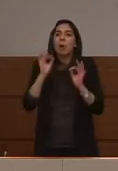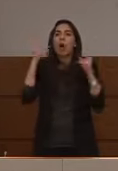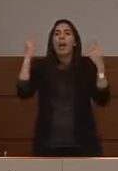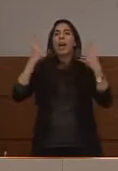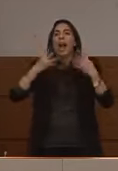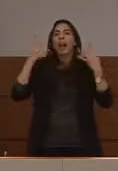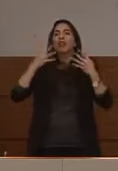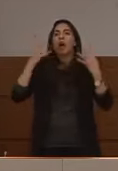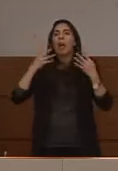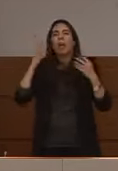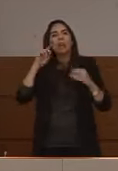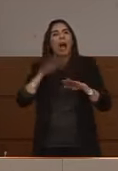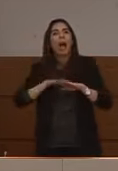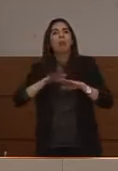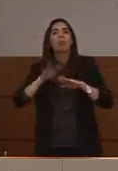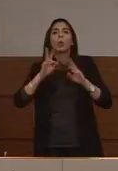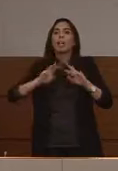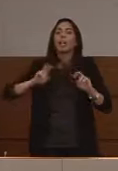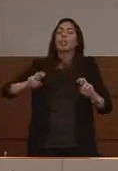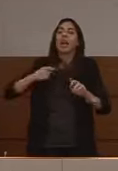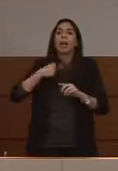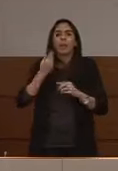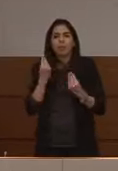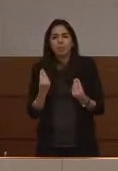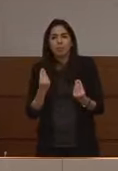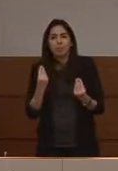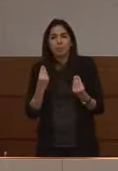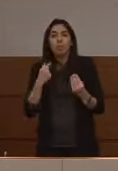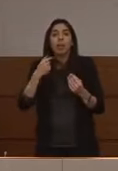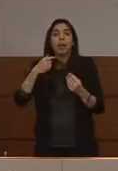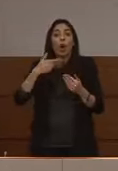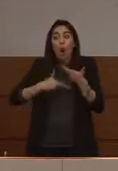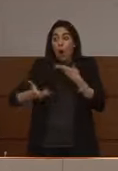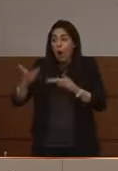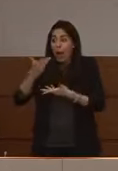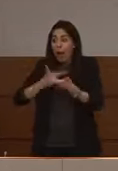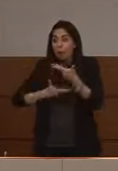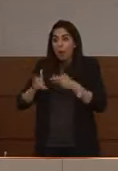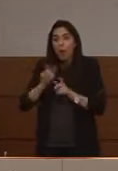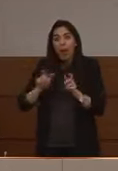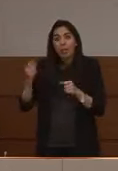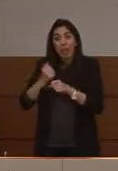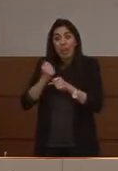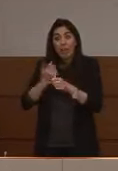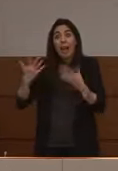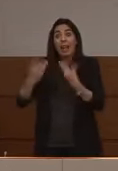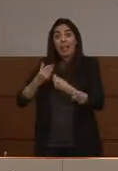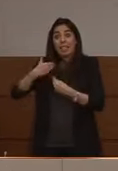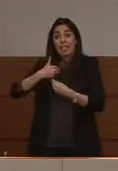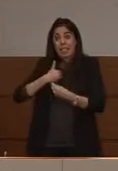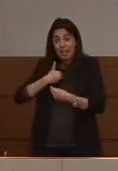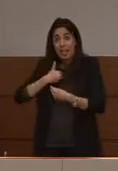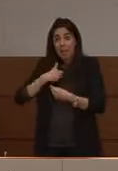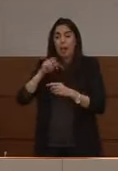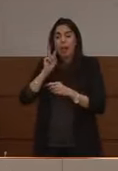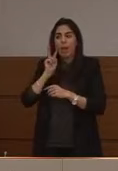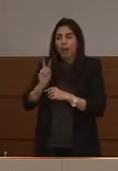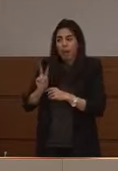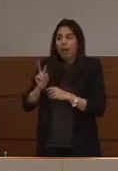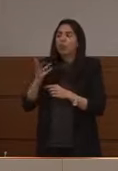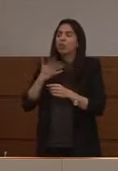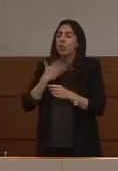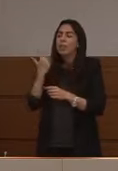anche tra i miei collaboratori che hanno lavorato qui con me sono stati individuati tre